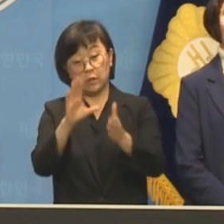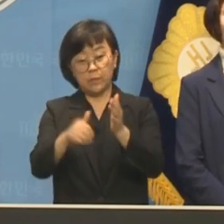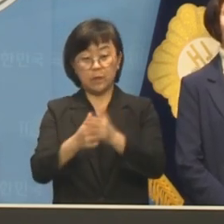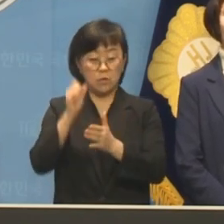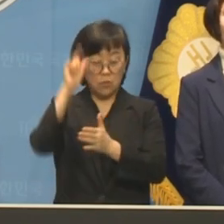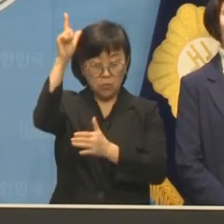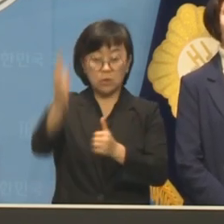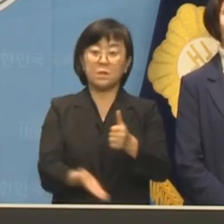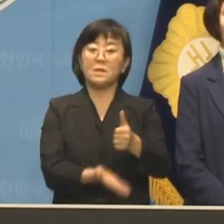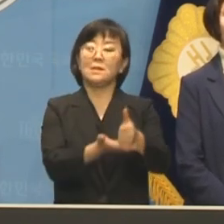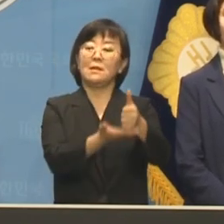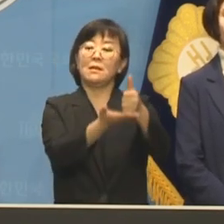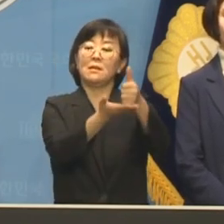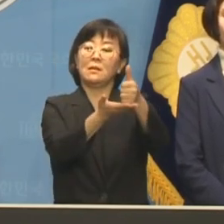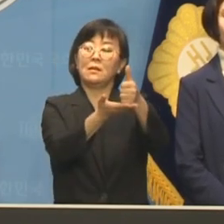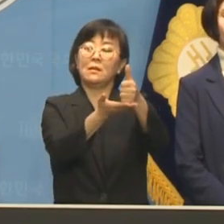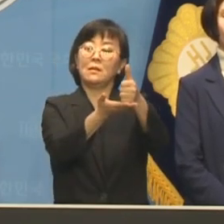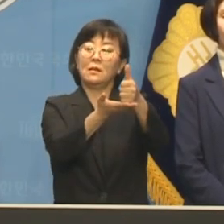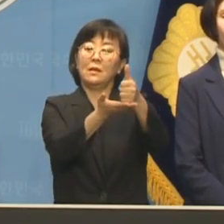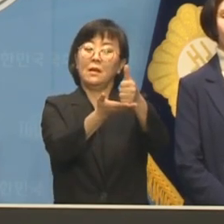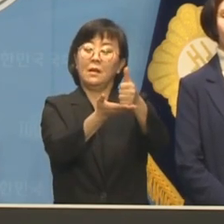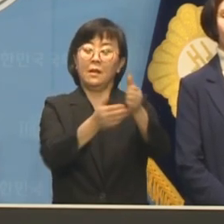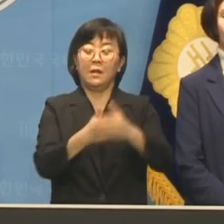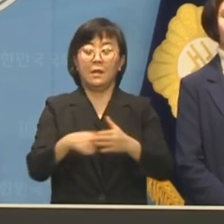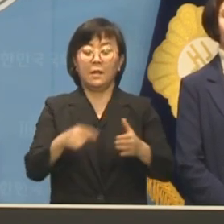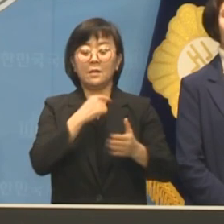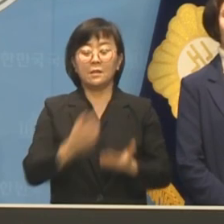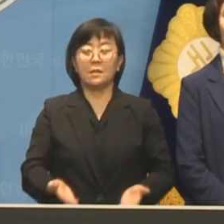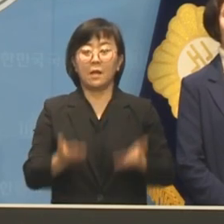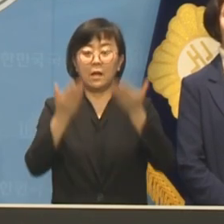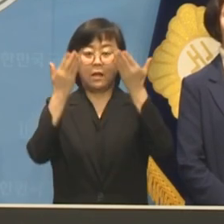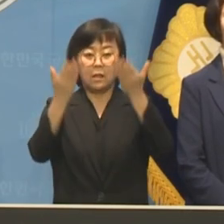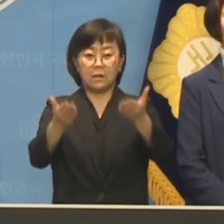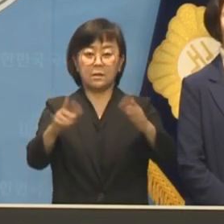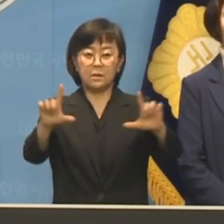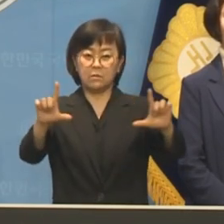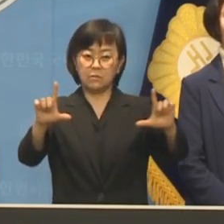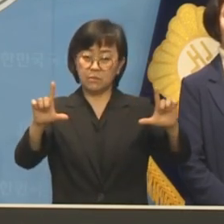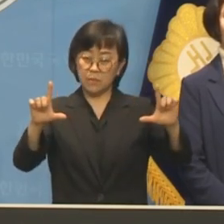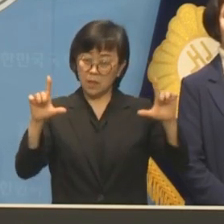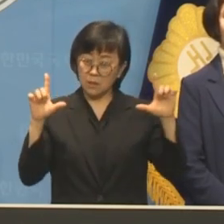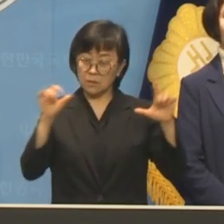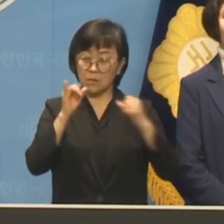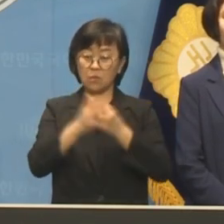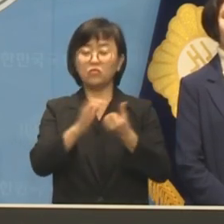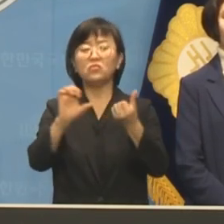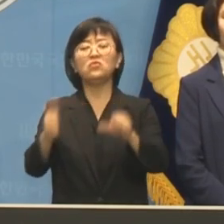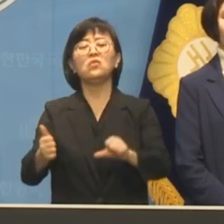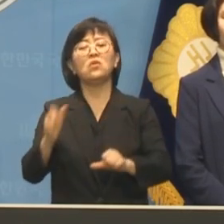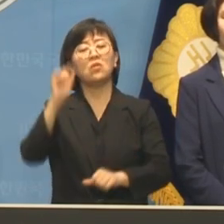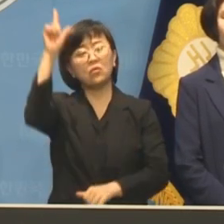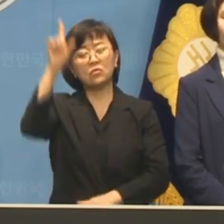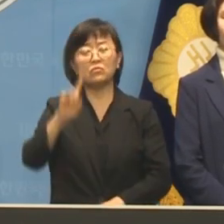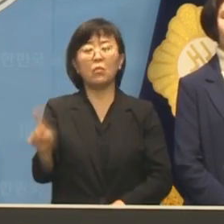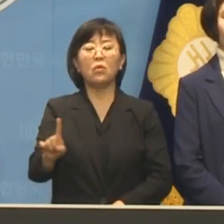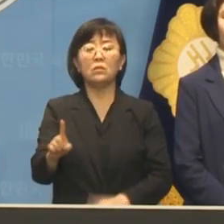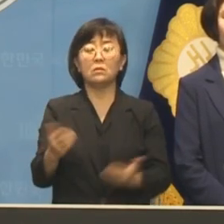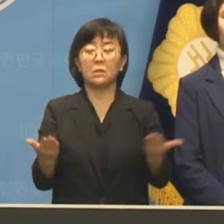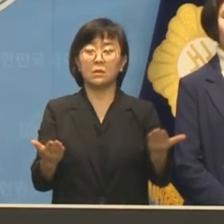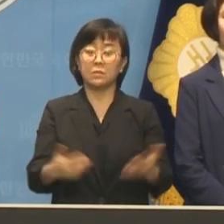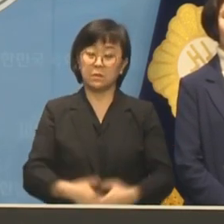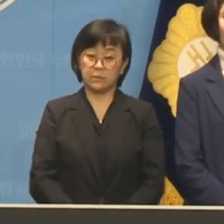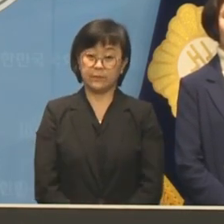영웅이라고 칭송하고 희생자들의 헌신을 조명합니다. 죽어서 영웅이 무슨 소용이